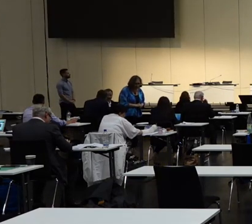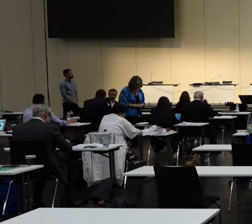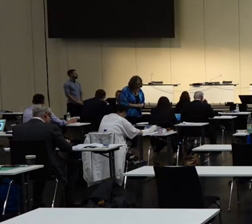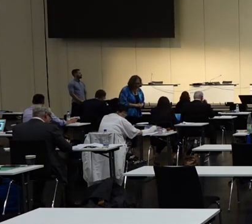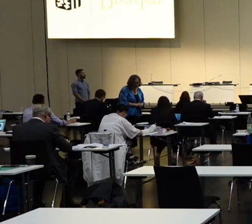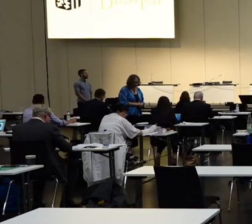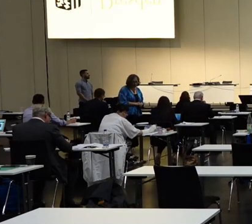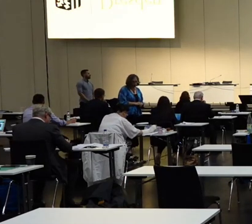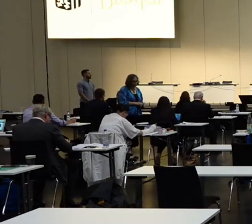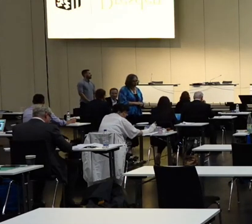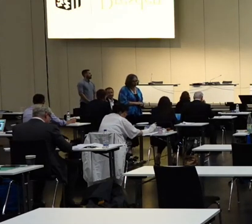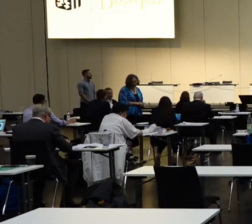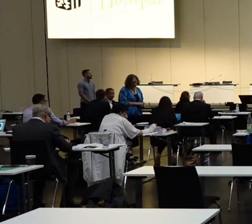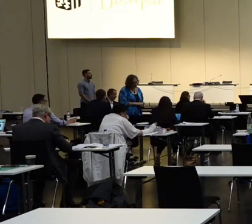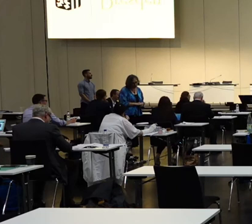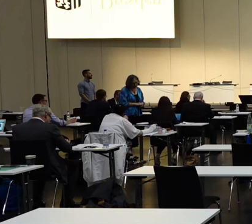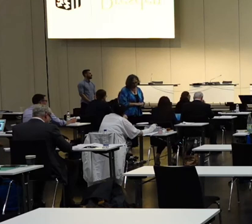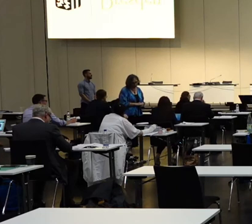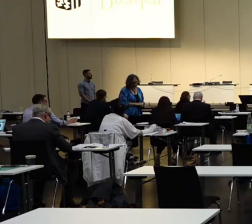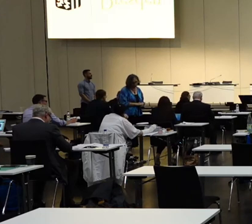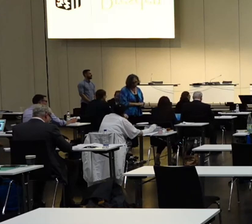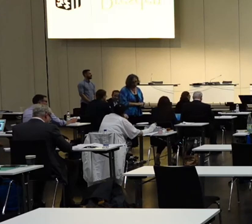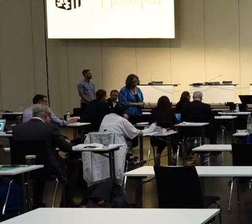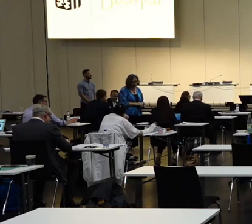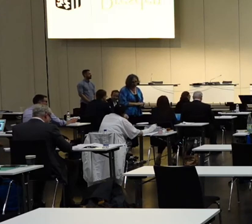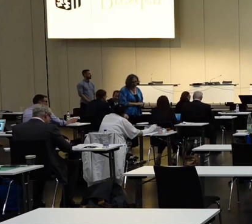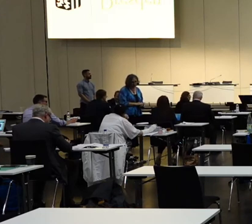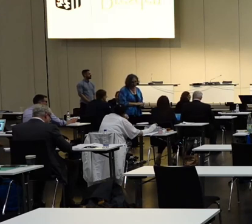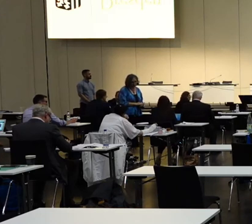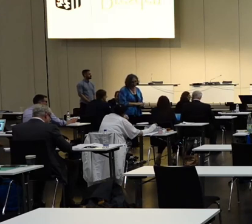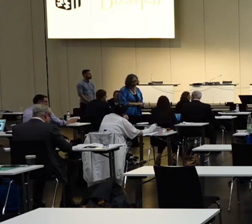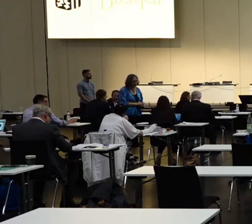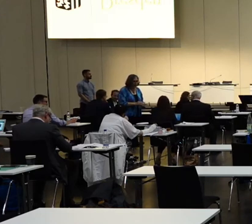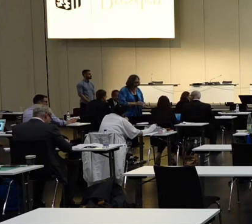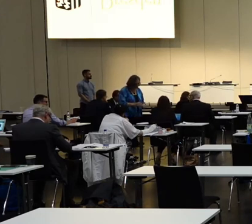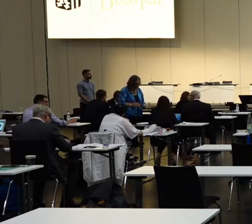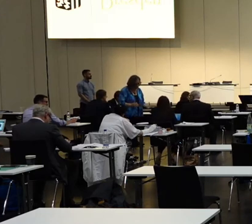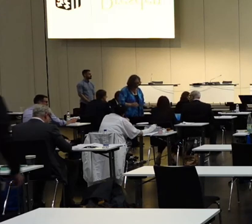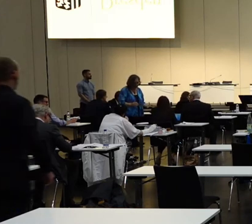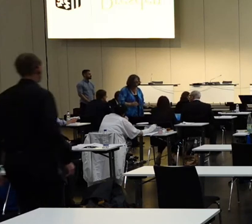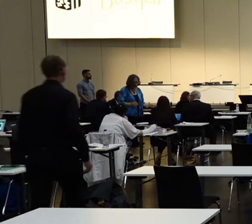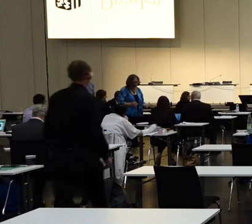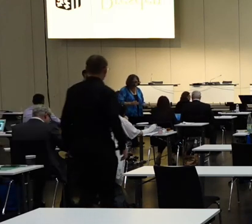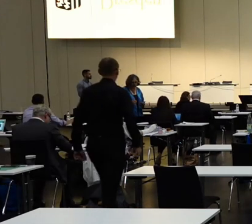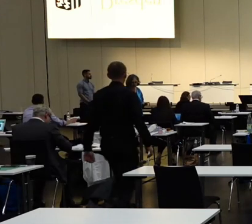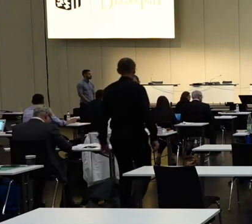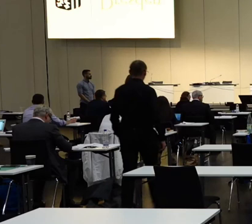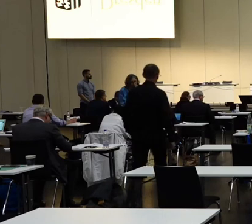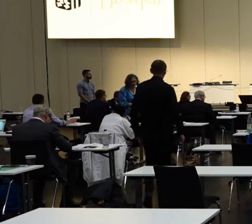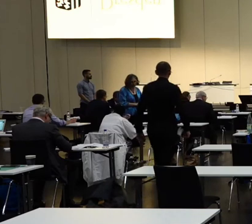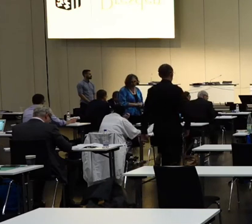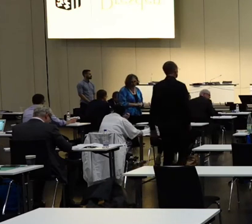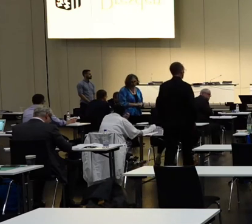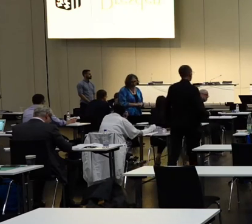dann hier vorgestellt hat, den würde ich zur Abstimmungsgrundlage nehmen, weil wir keinen Ausschussbericht haben und soweit gleich vom